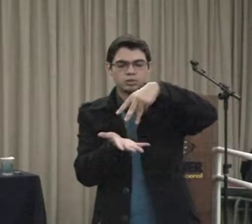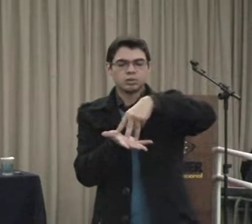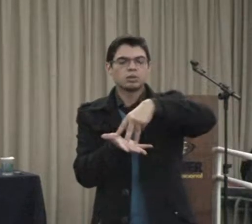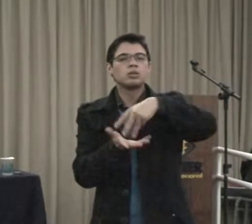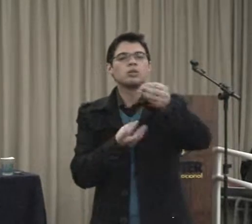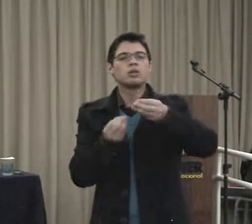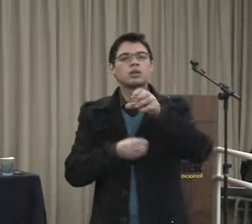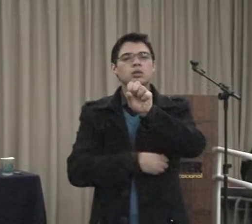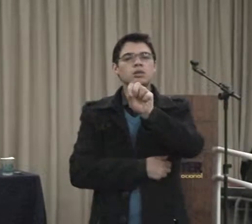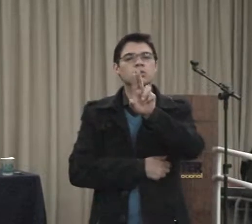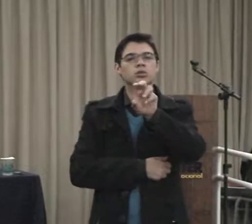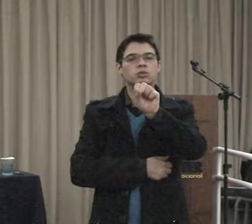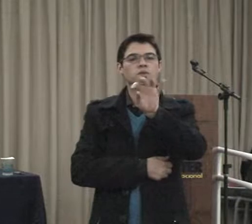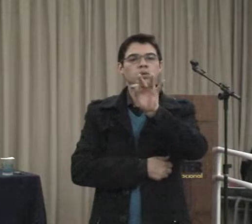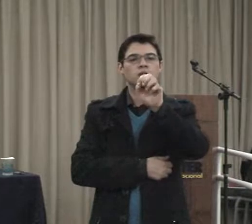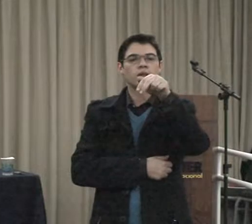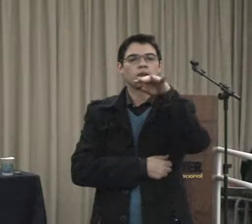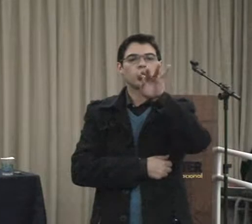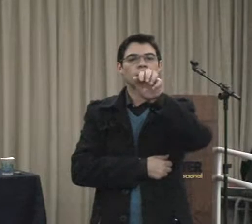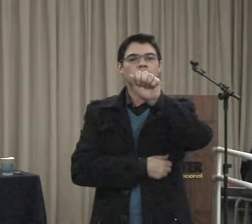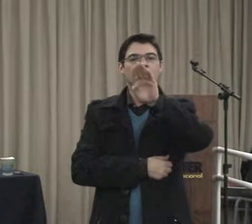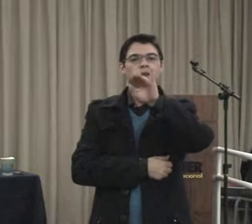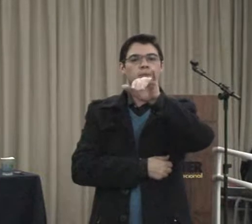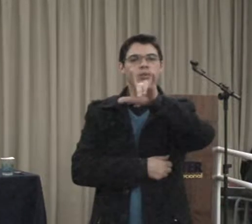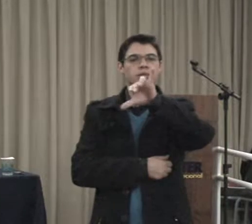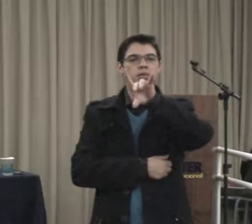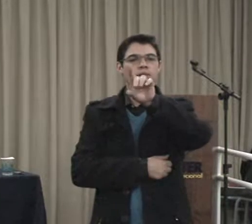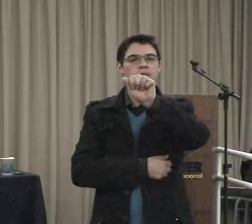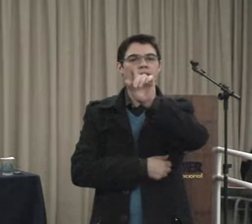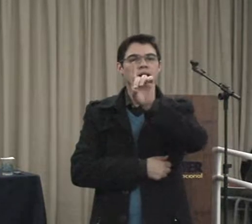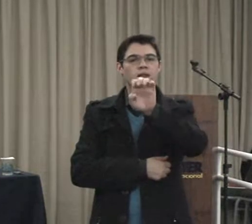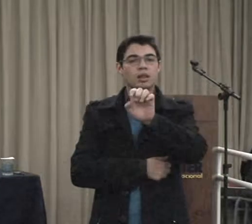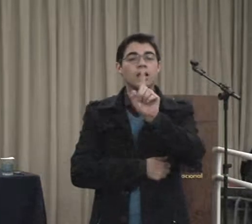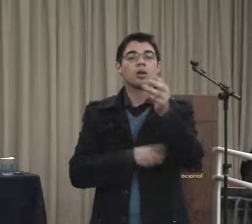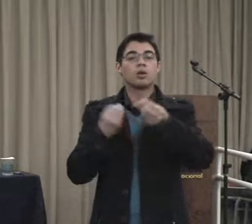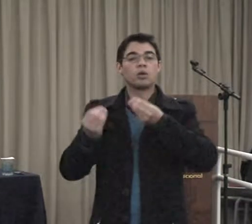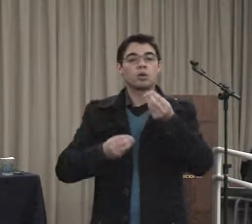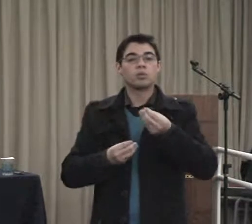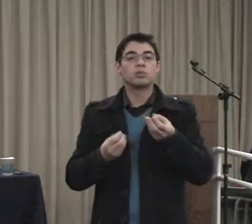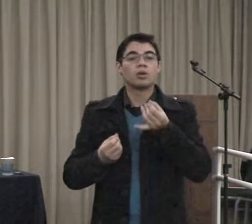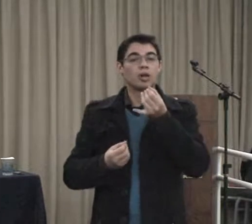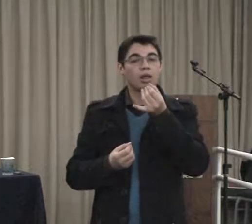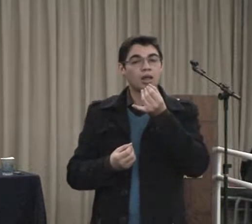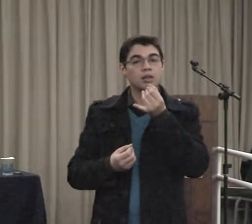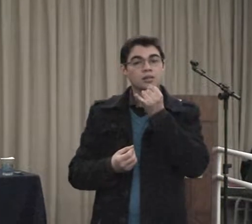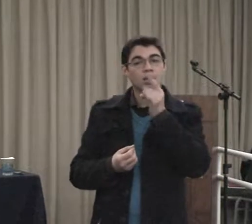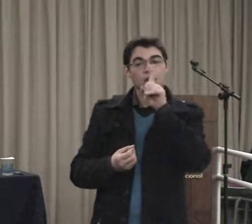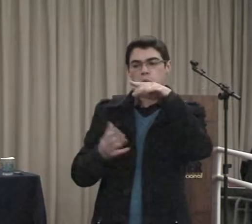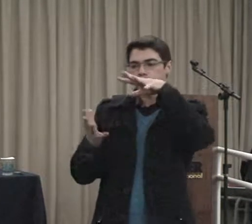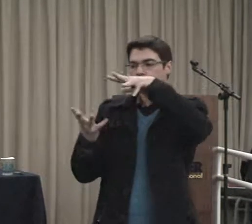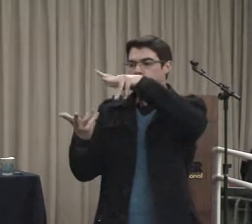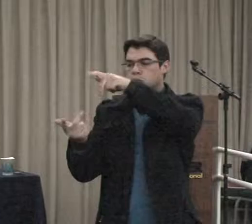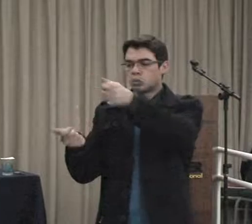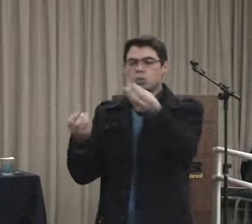diferente para o mundo, para o planeta que nós vivemos. Pode ser.